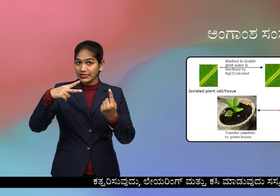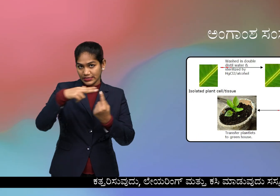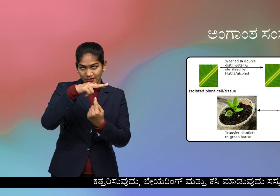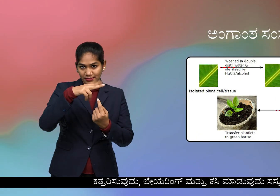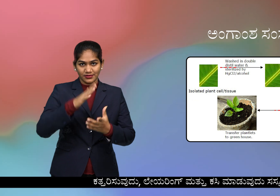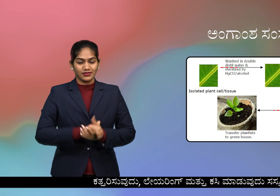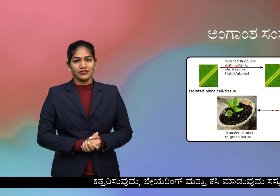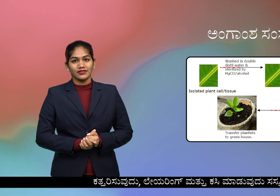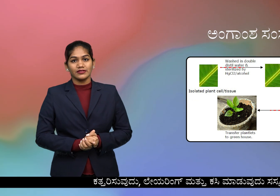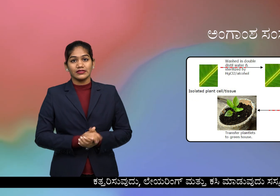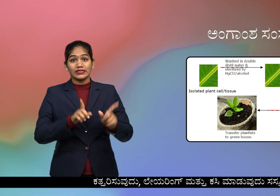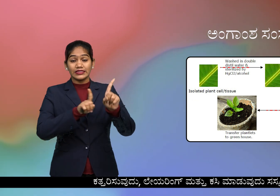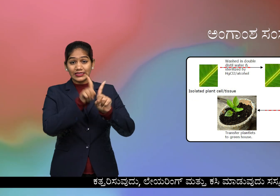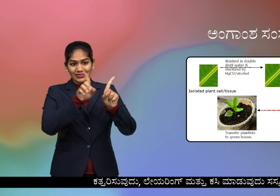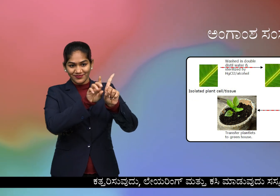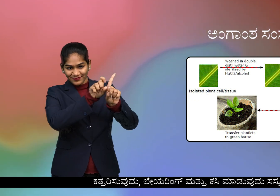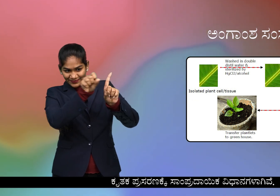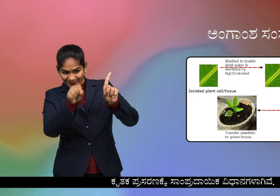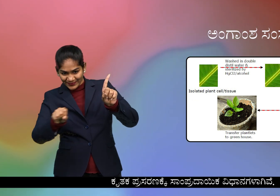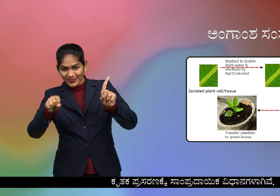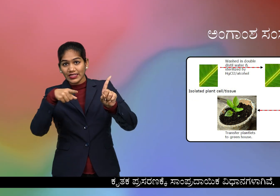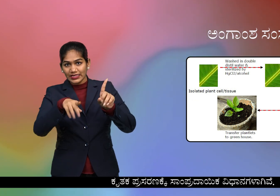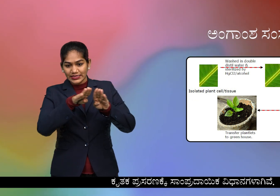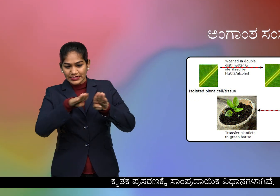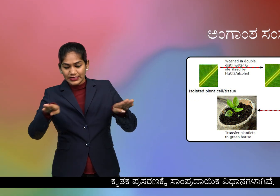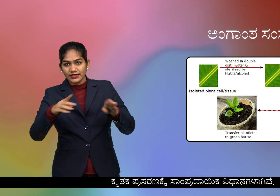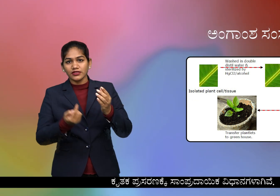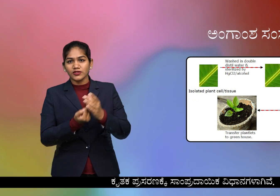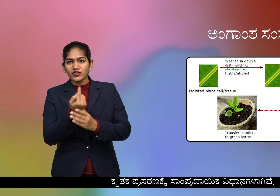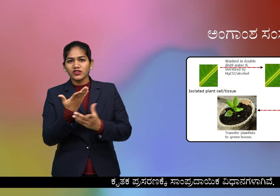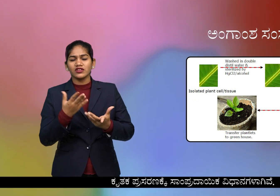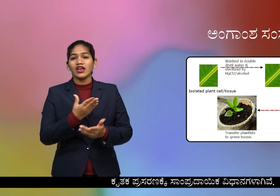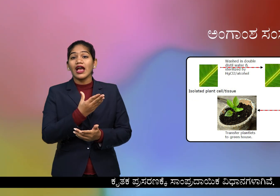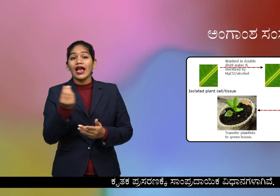ಕತ್ತರಿಸುವುದು, ಲೇಯರಿಂಗ್ ಮತ್ತು ಕಸಿ ಮಾಡುವುದು ಸಸ್ಯಗಳ ಕೃತಕ ಪ್ರಸರಣಕ್ಕೆ ಸಾಂಪ್ರದಾಯಿಕ ವಿಧಾನಗಳಾಗಿವೆ.